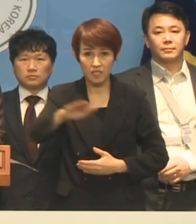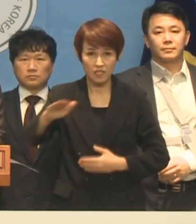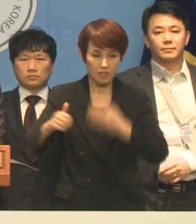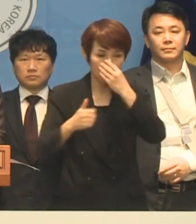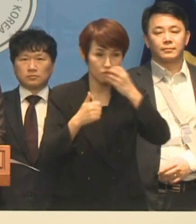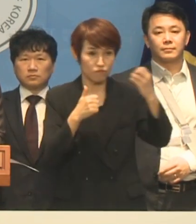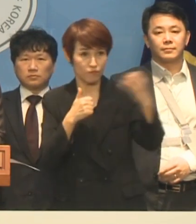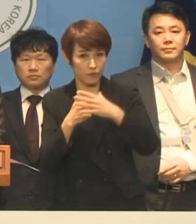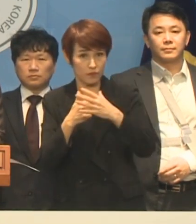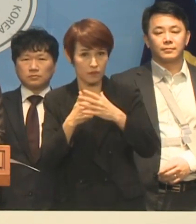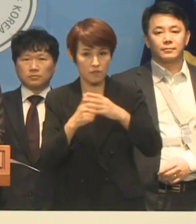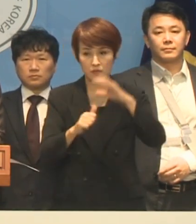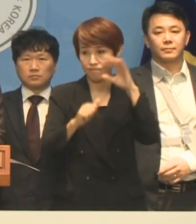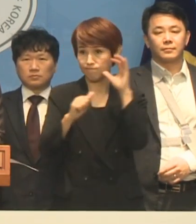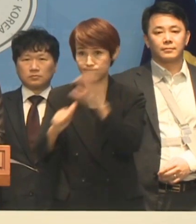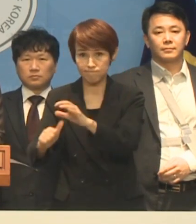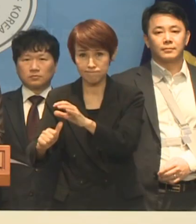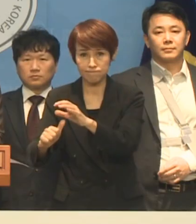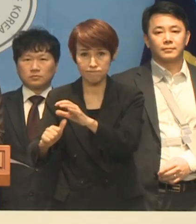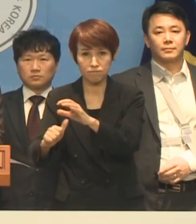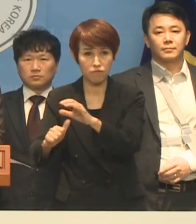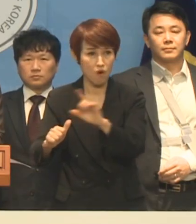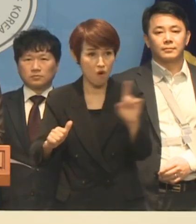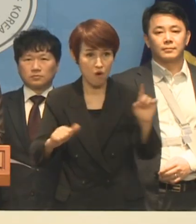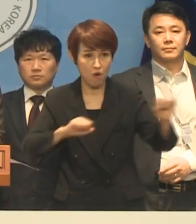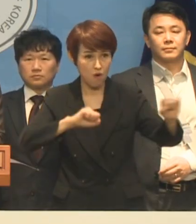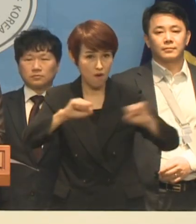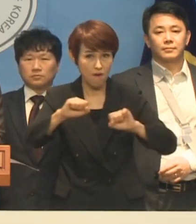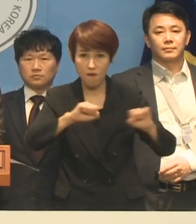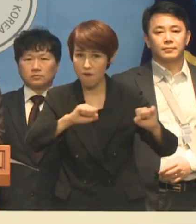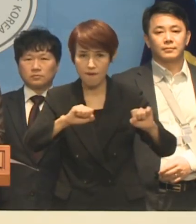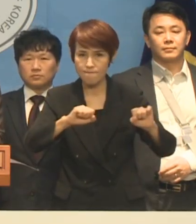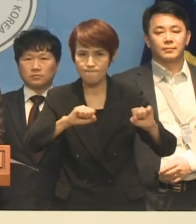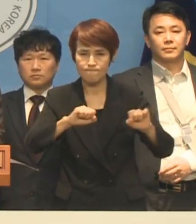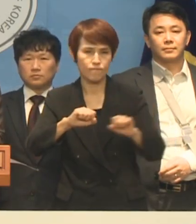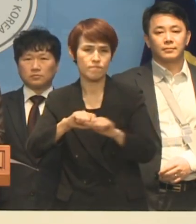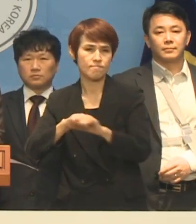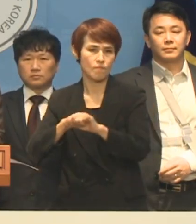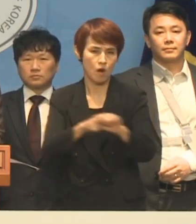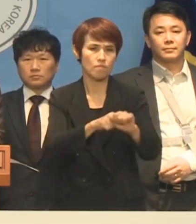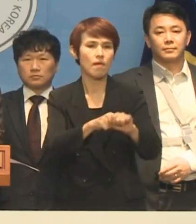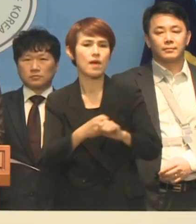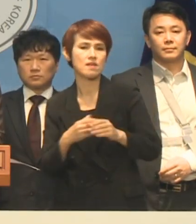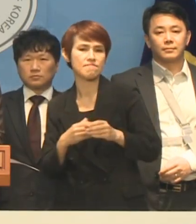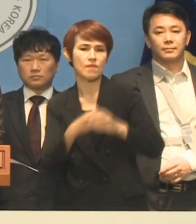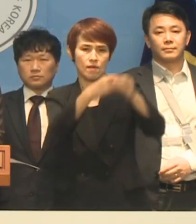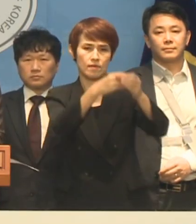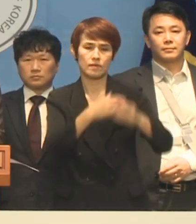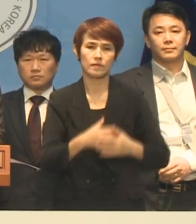폄하하고 고립시키려는 어떠한 시도에 대해서도 단호히 맞설 것입니다.